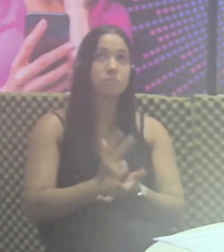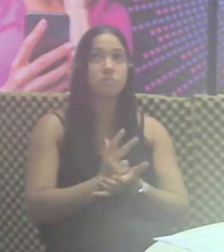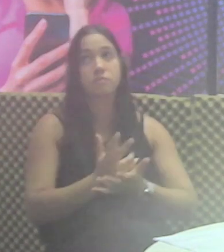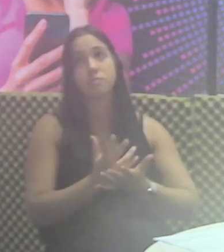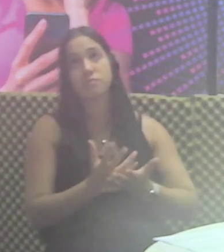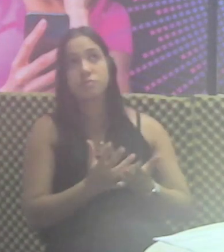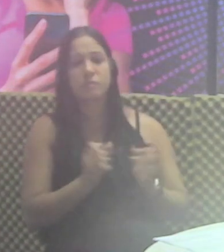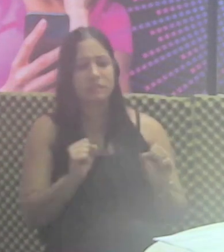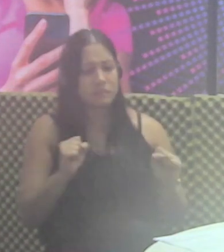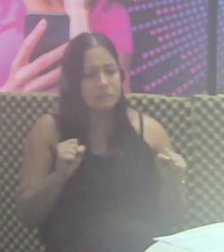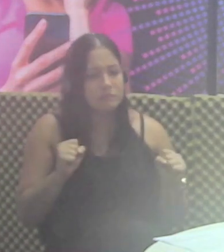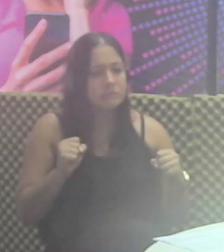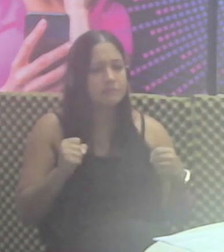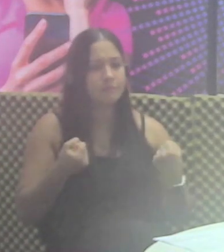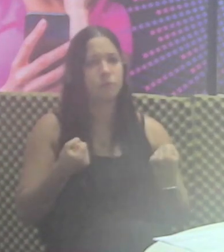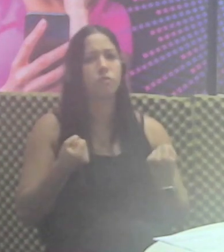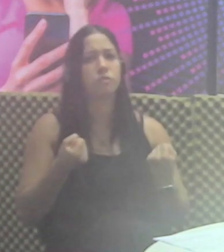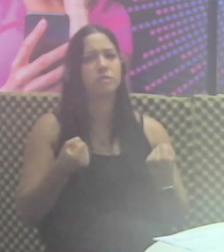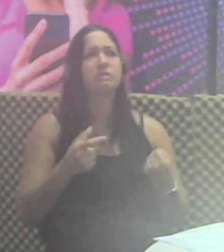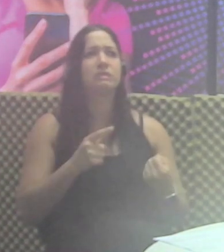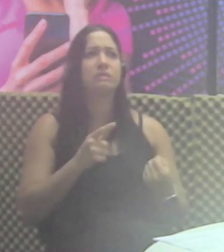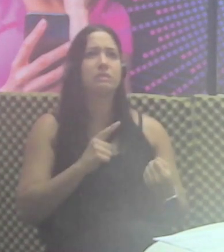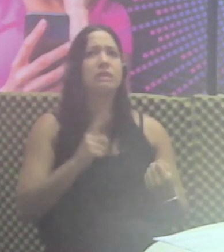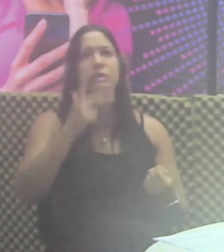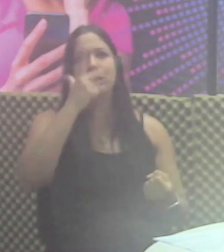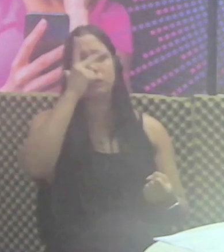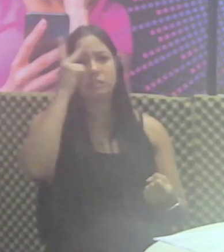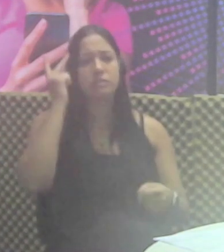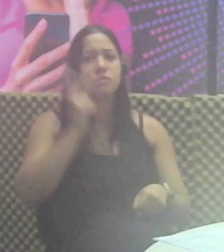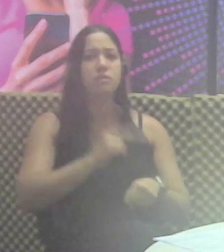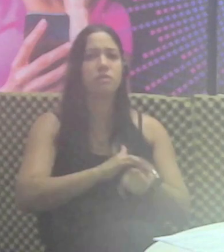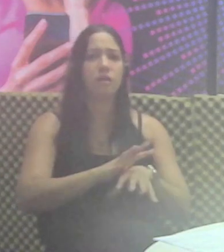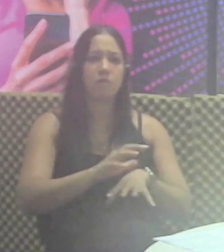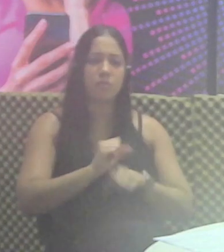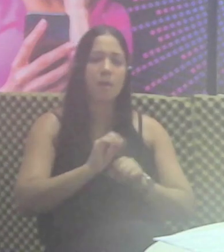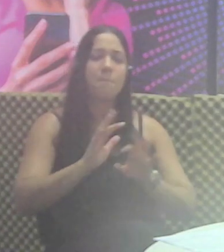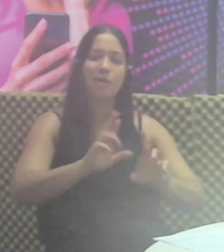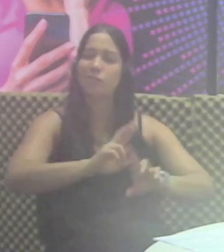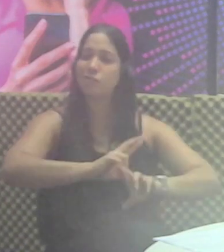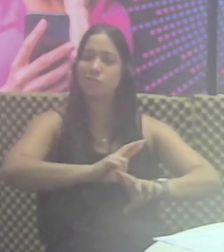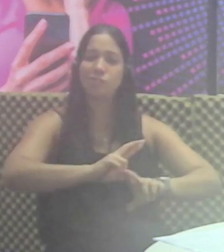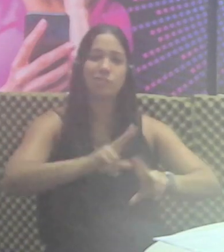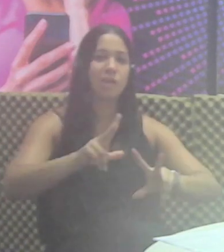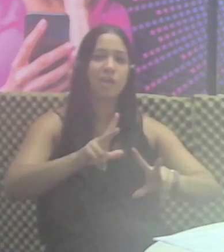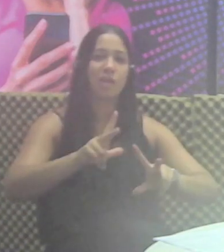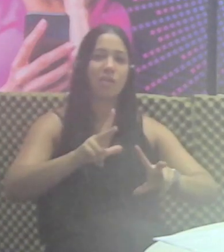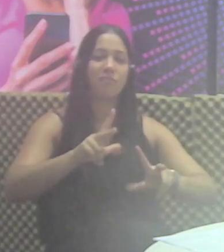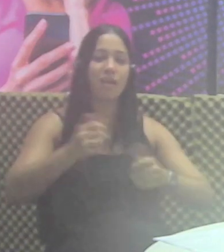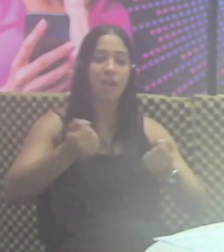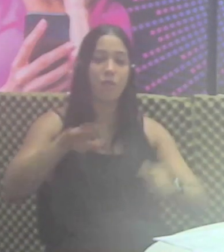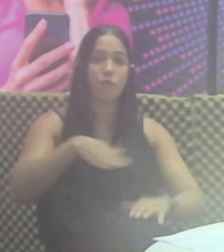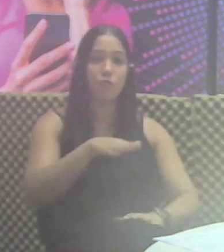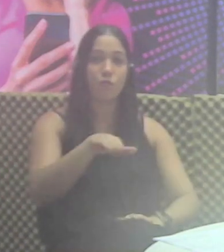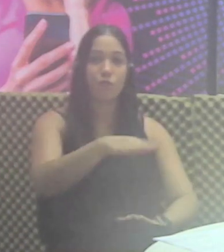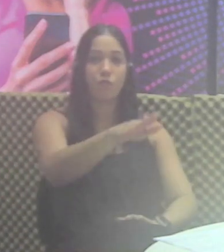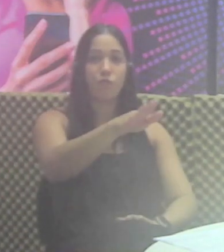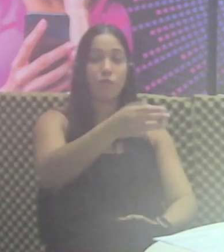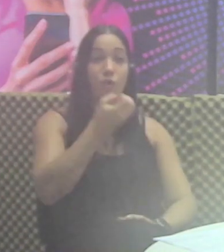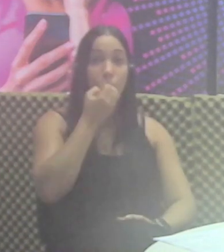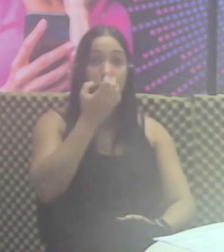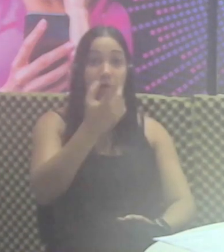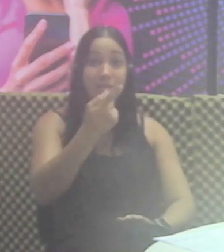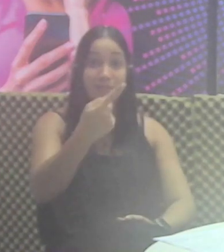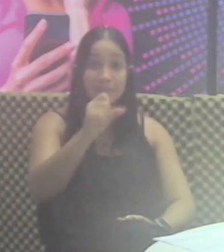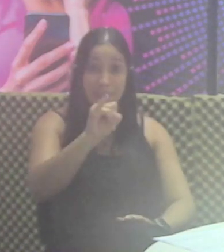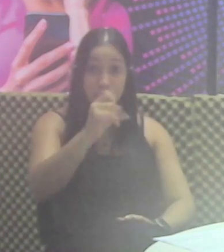todo o empenho, apesar de ter casos, eu posso garantir que faz muita diferença a circulação desses veículos, e recomendo, se passar na